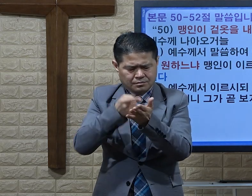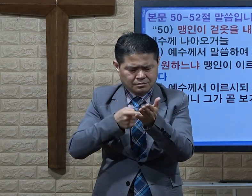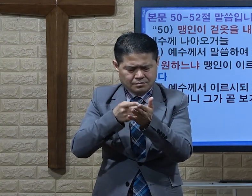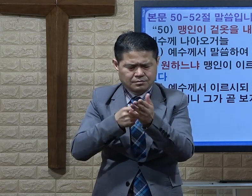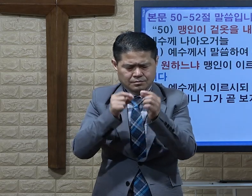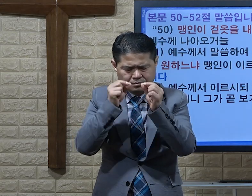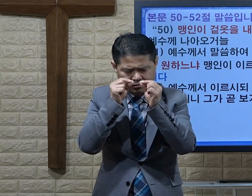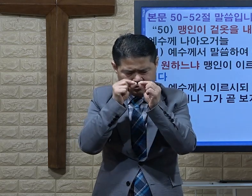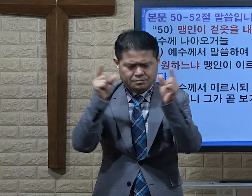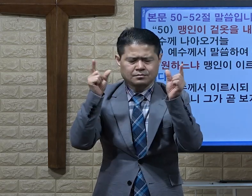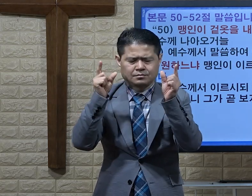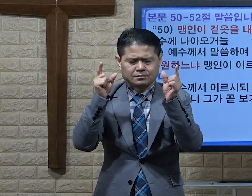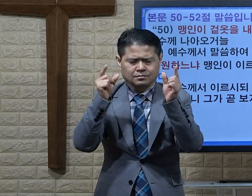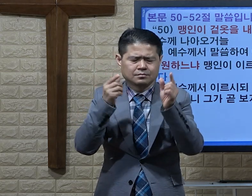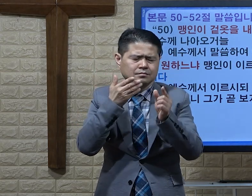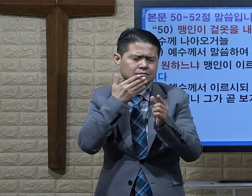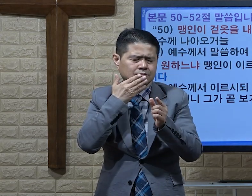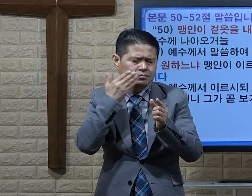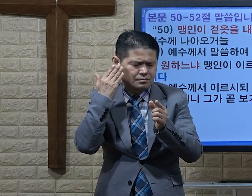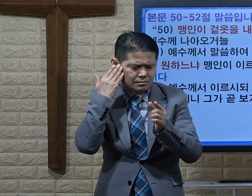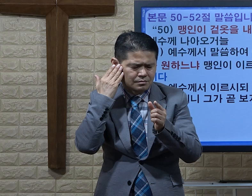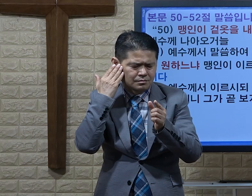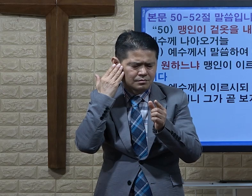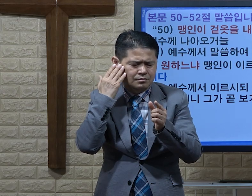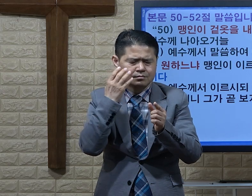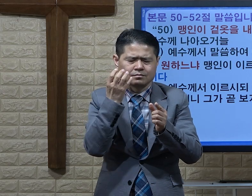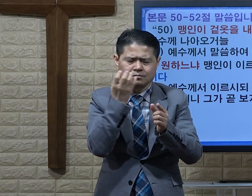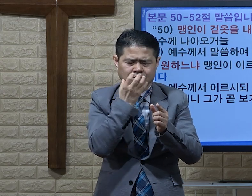정말 기적적으로 일어나는 경우도 있습니다.